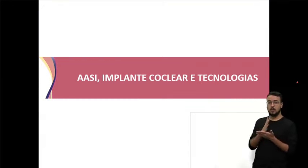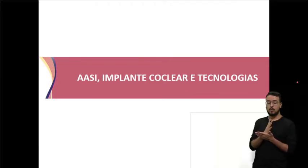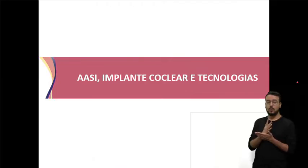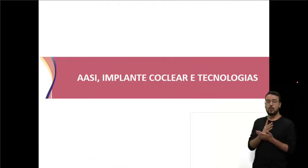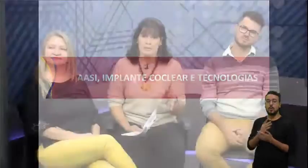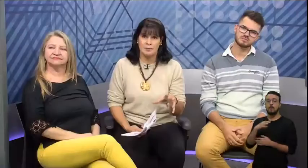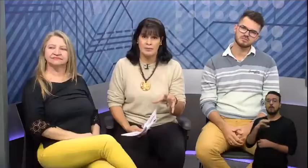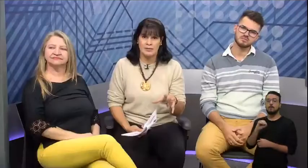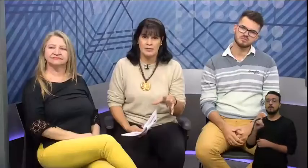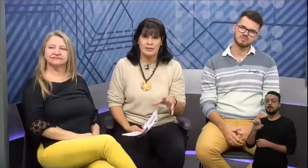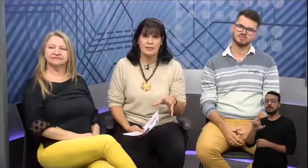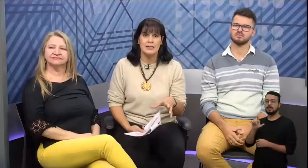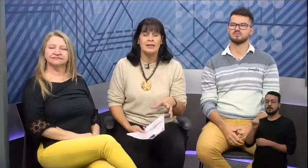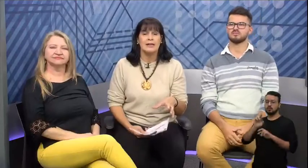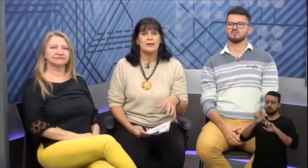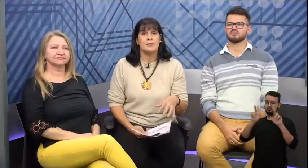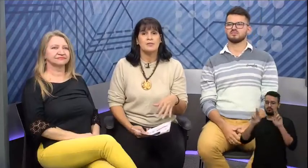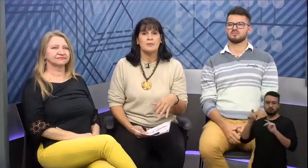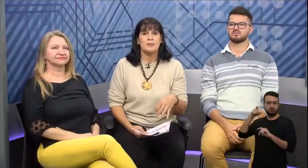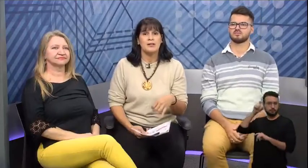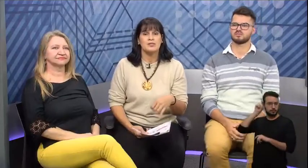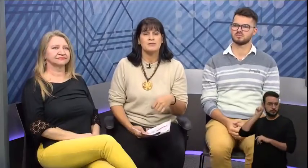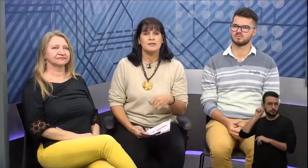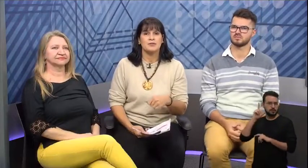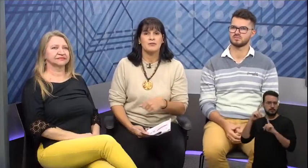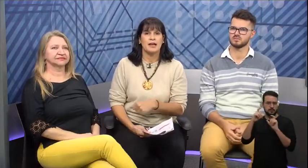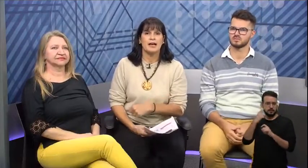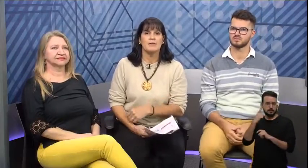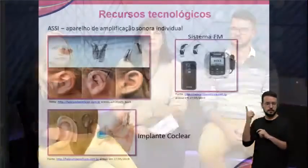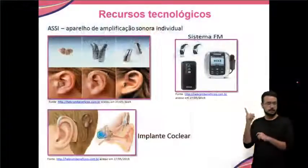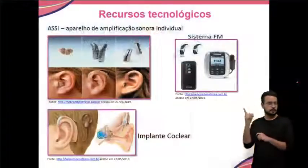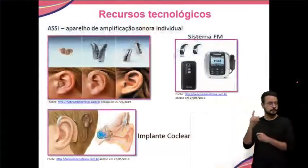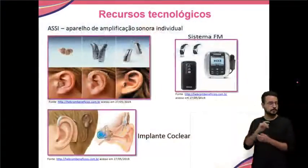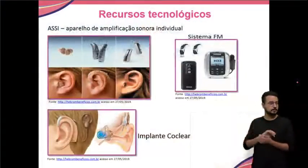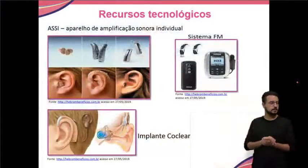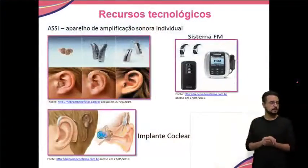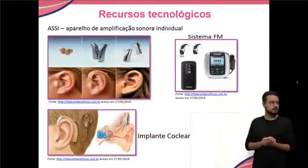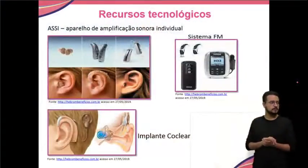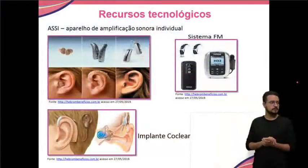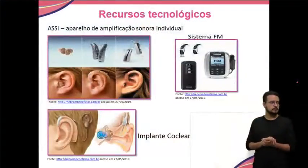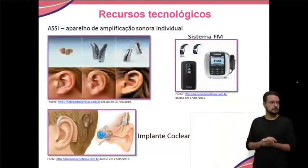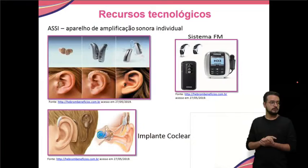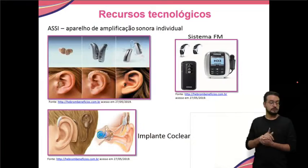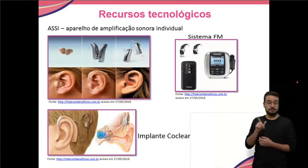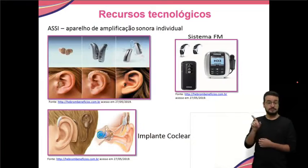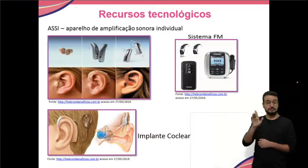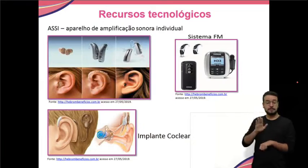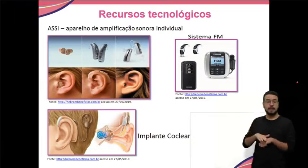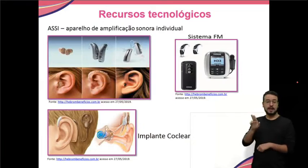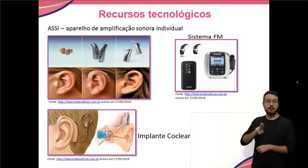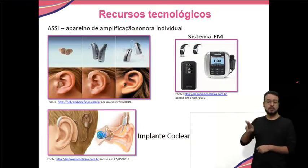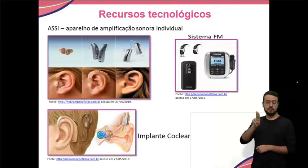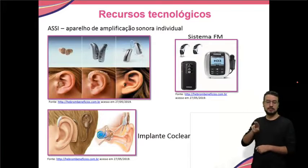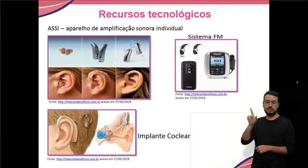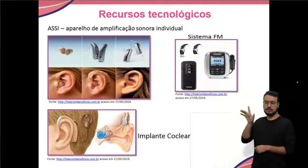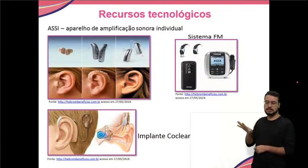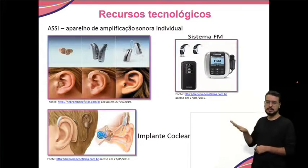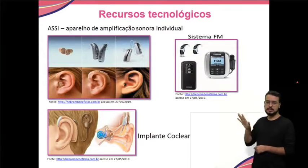para mostrar para vocês. Na próxima imagem, você vai ver lá alguns dos mais utilizados. Esse que você vê ao meio, um